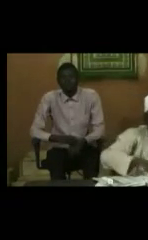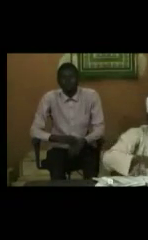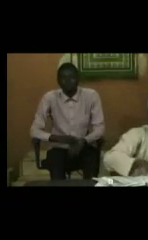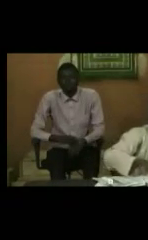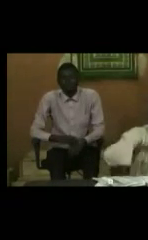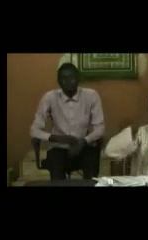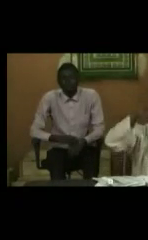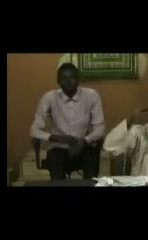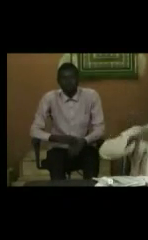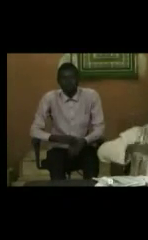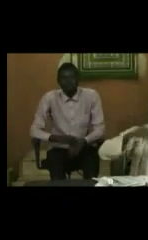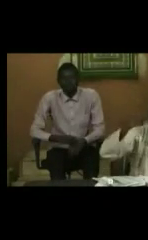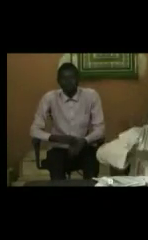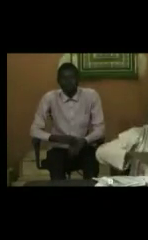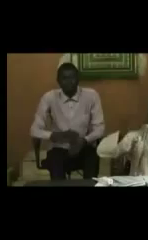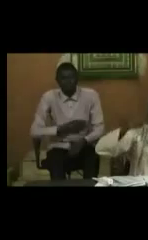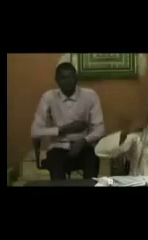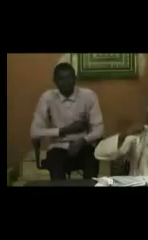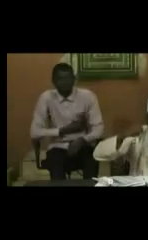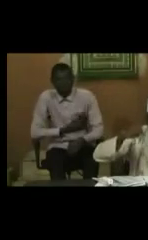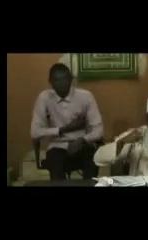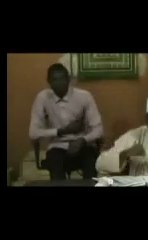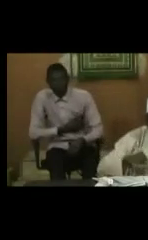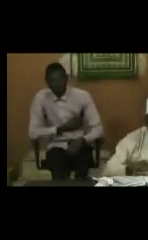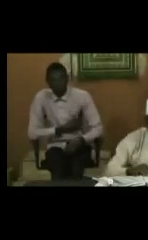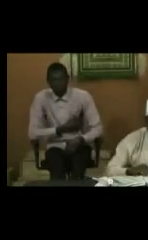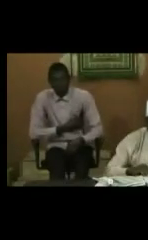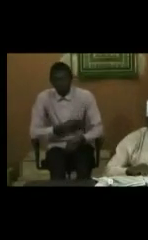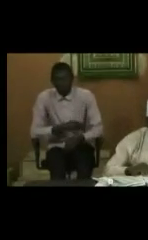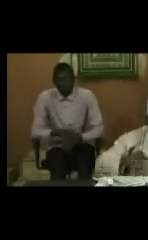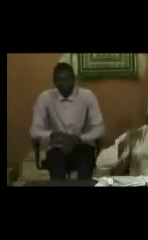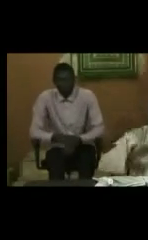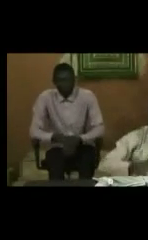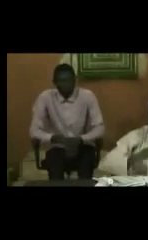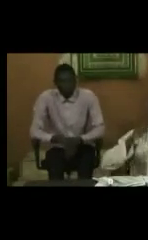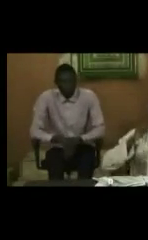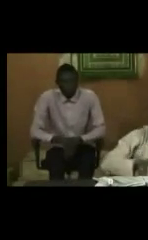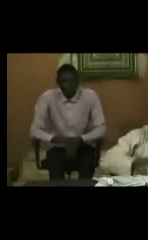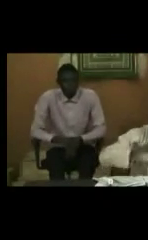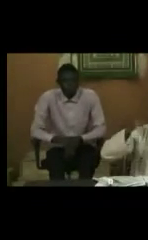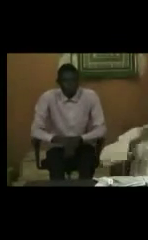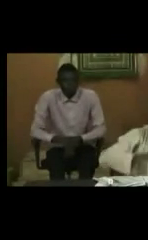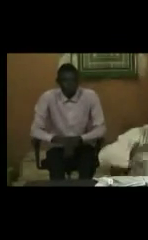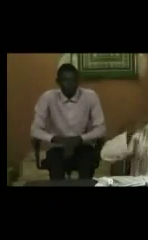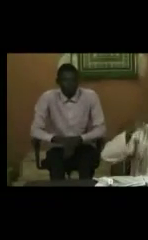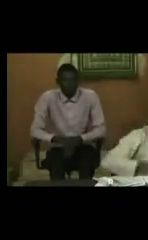íńtánẹ́ẹ̀tì sọ pé àǹkúlì ọ̀dà